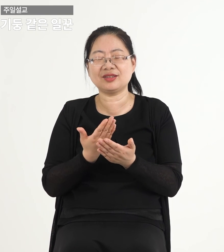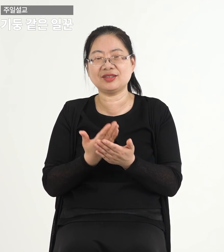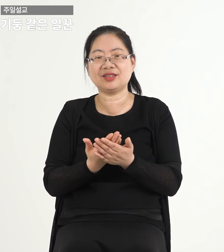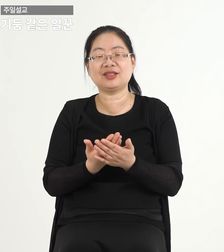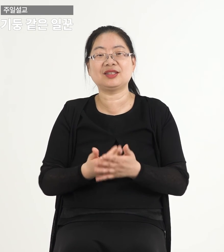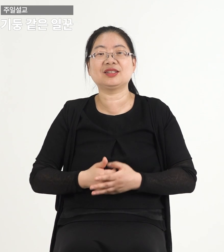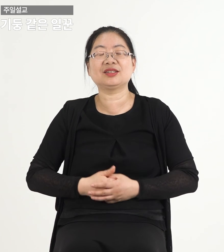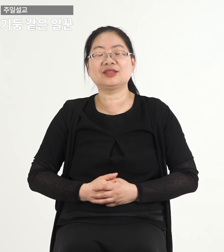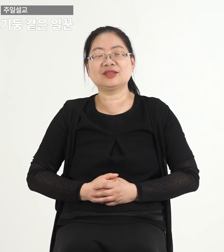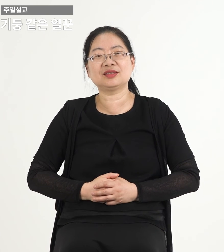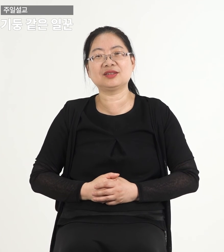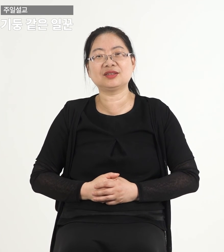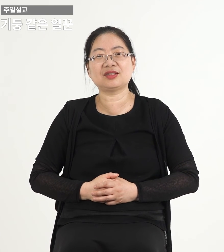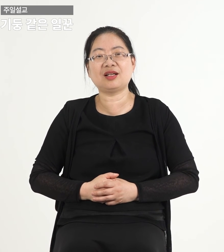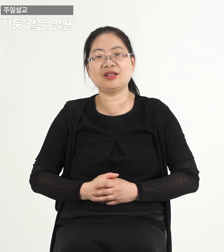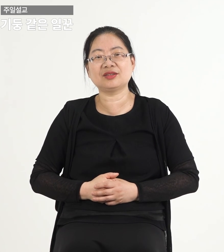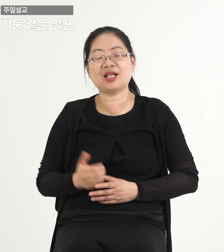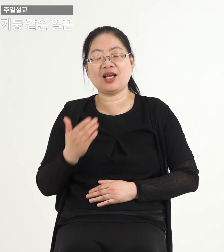받으소서.